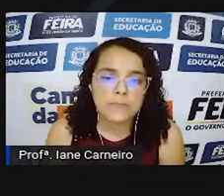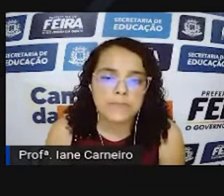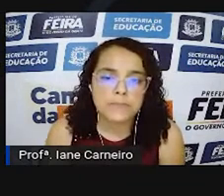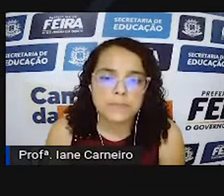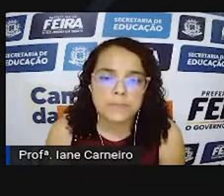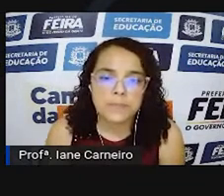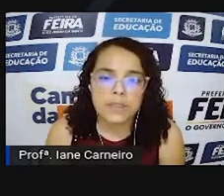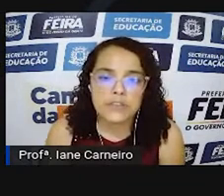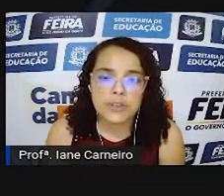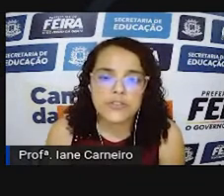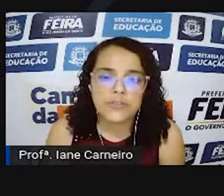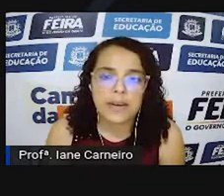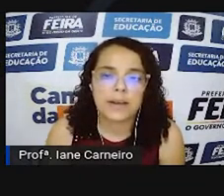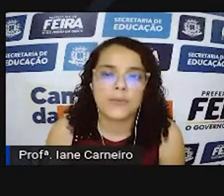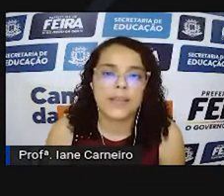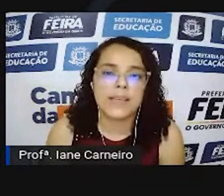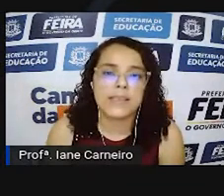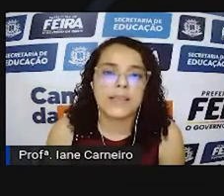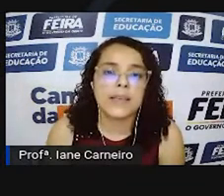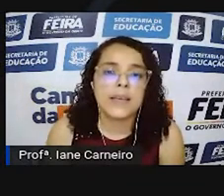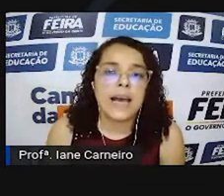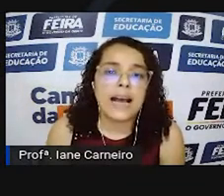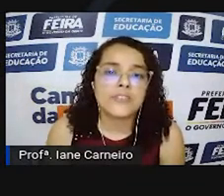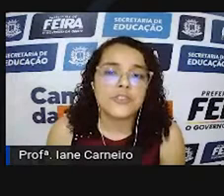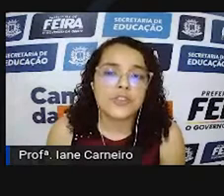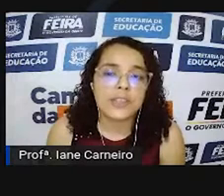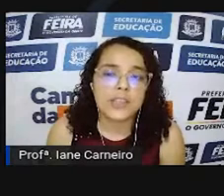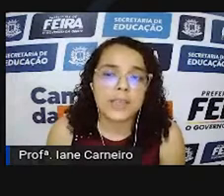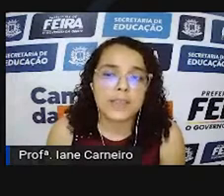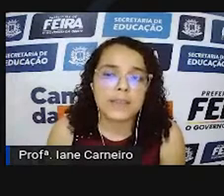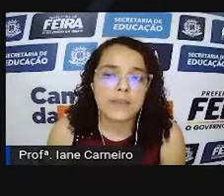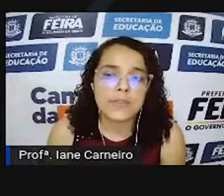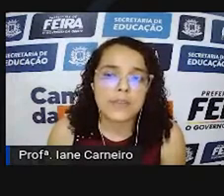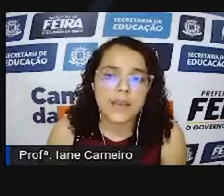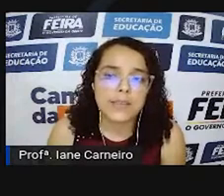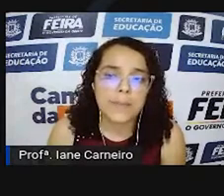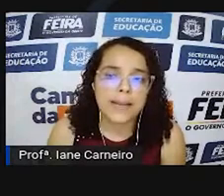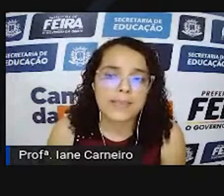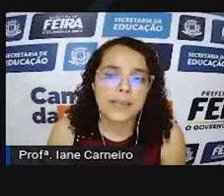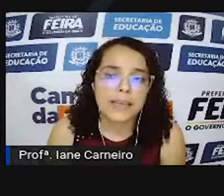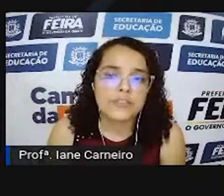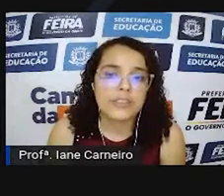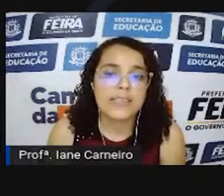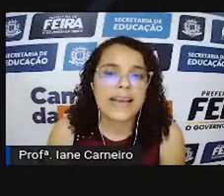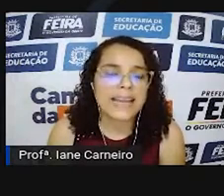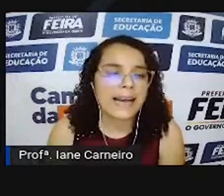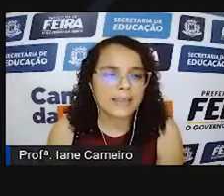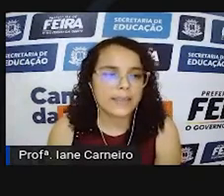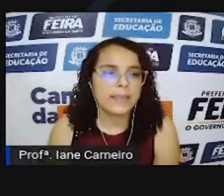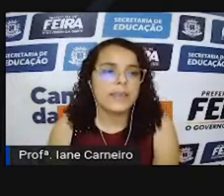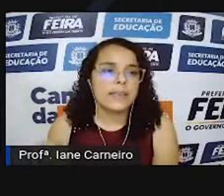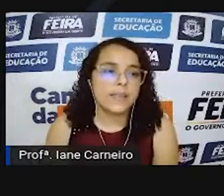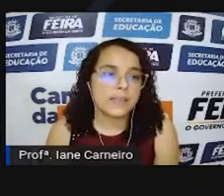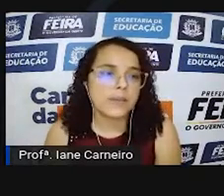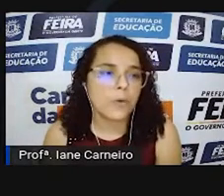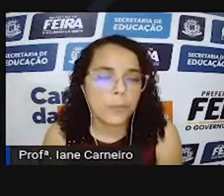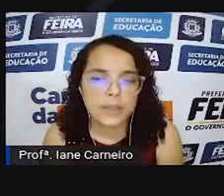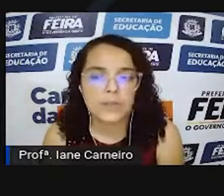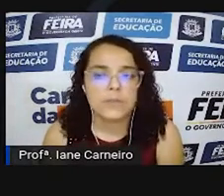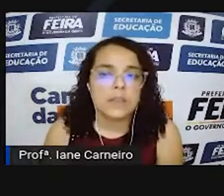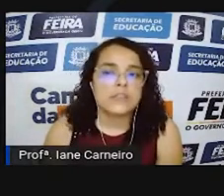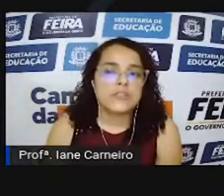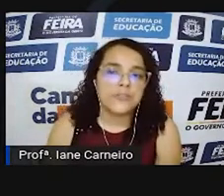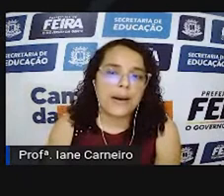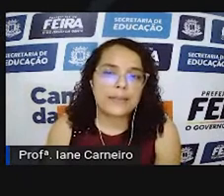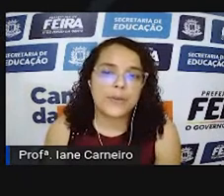aqui, deixa eu ativar o laser, né? A gente gostaria de atentar vocês para essa questão, esse caráter desse